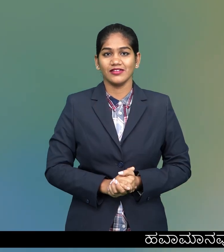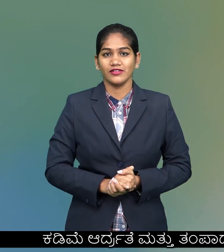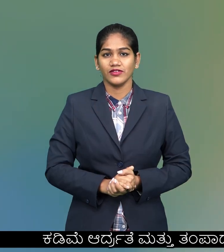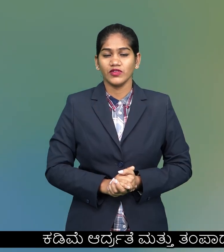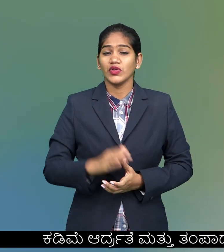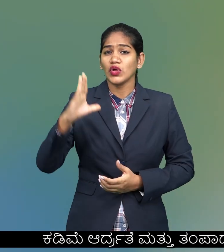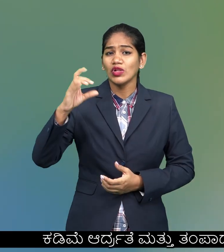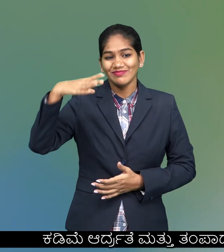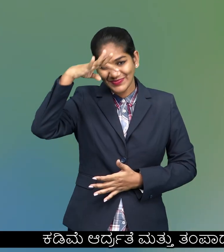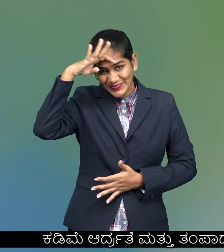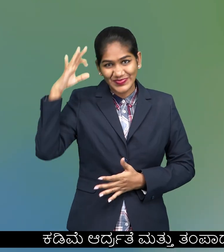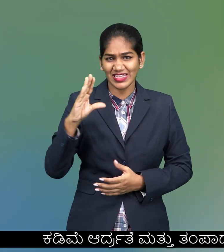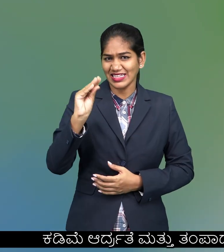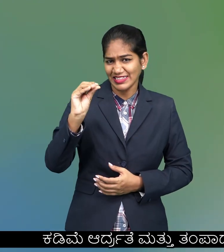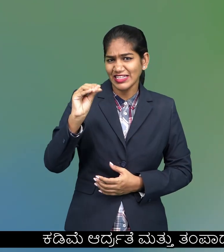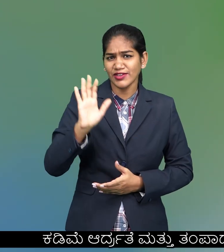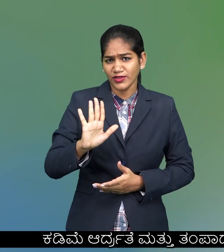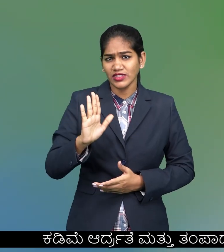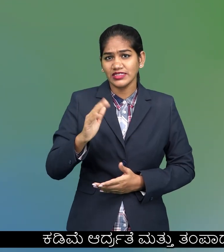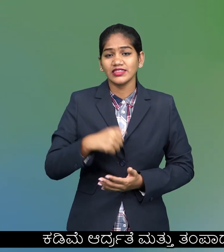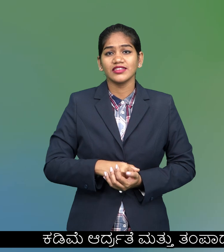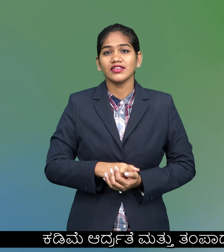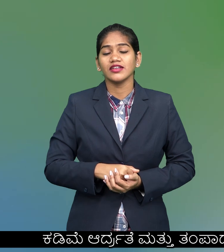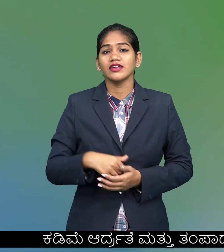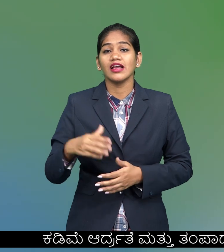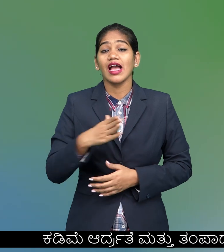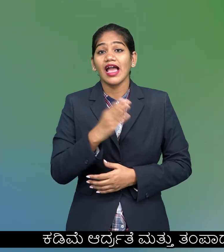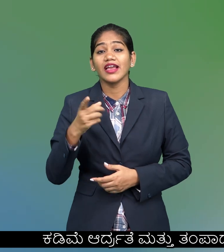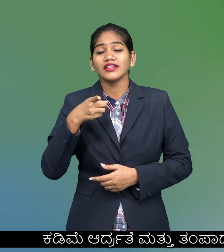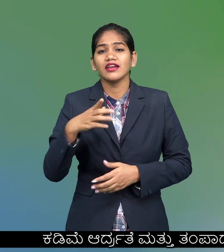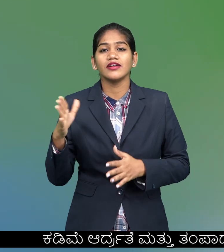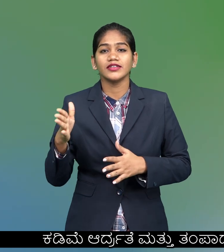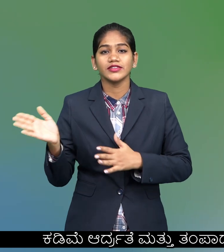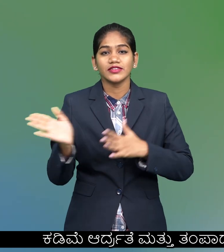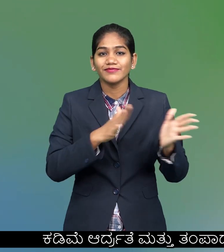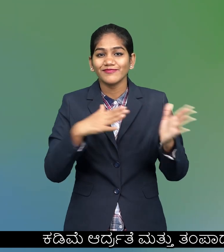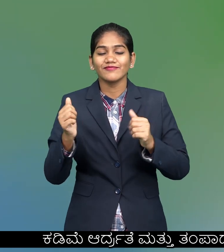ಕಡಿಮೆ ಆರ್ದ್ರತೆ ಮತ್ತು ತಂಪಾದ ಗಾಳಿಯೊಂದಿಗೆ ಆಹ್ಲಾದಕರವಾಗಿರುತ್ತದೆ.